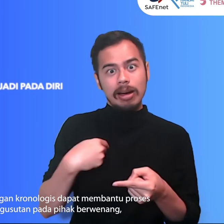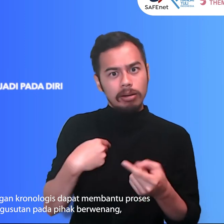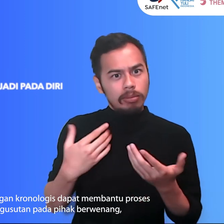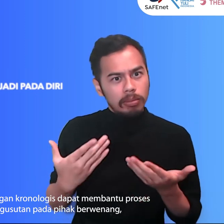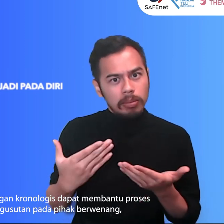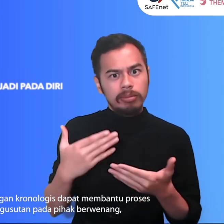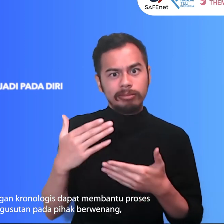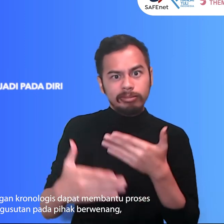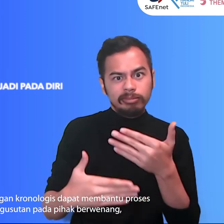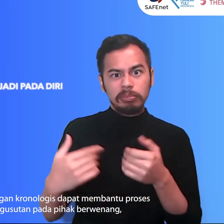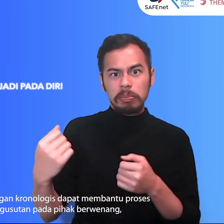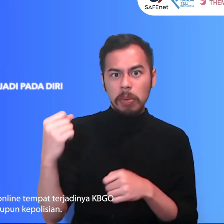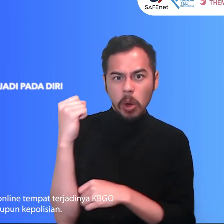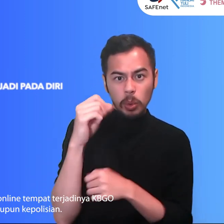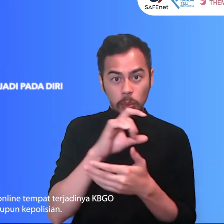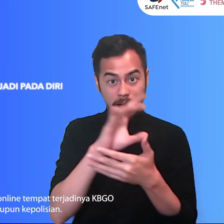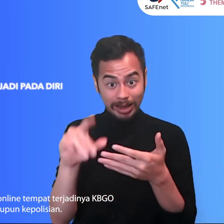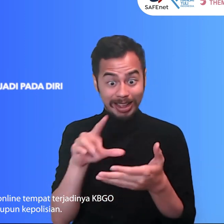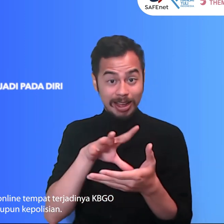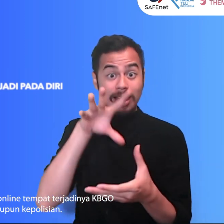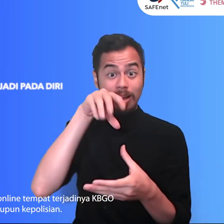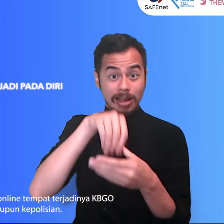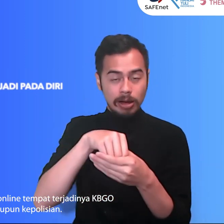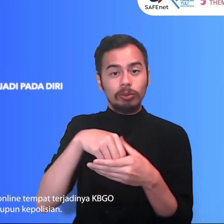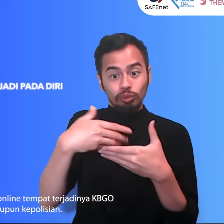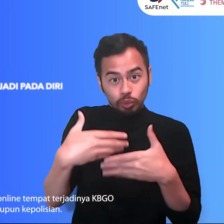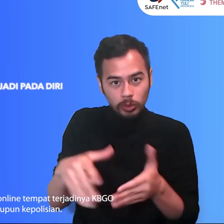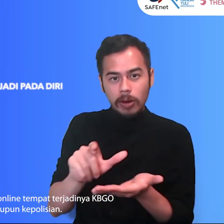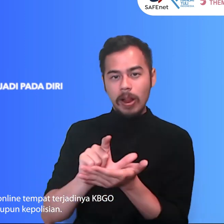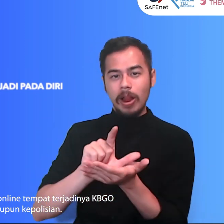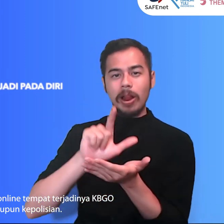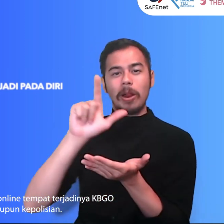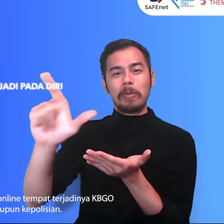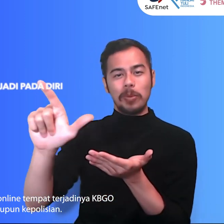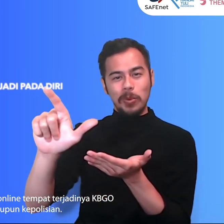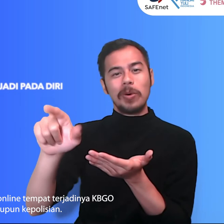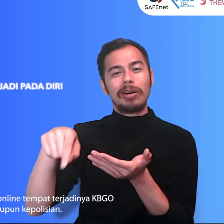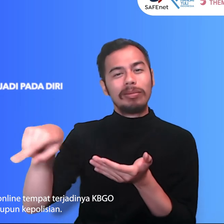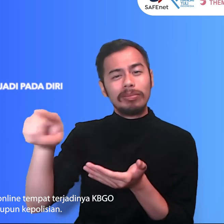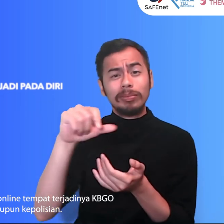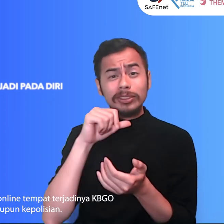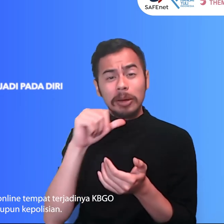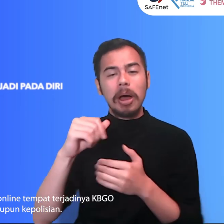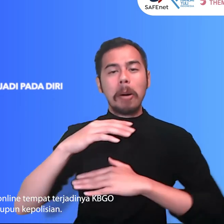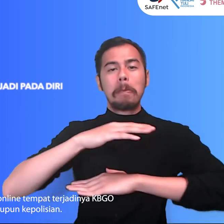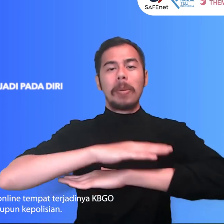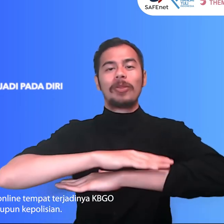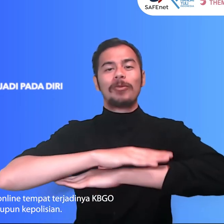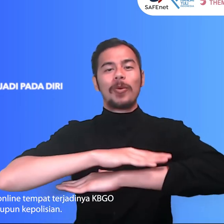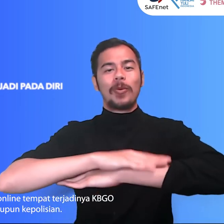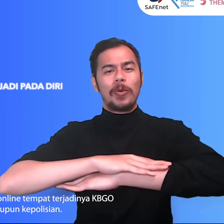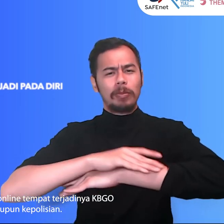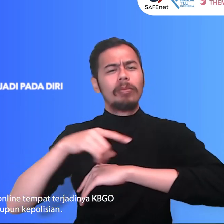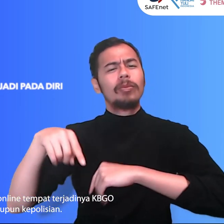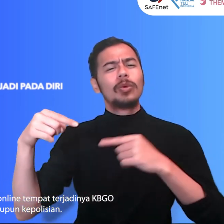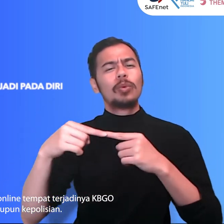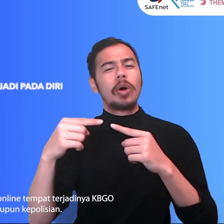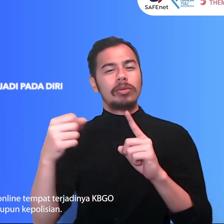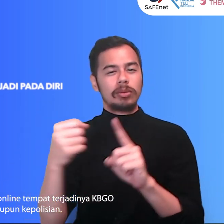terjadi pada diri dokumentasi yang dibuat dengan kronologis dapat membantu proses pelaporan dan pengusutan